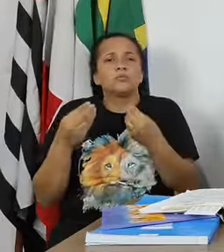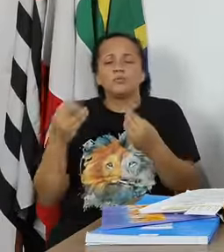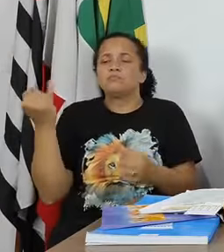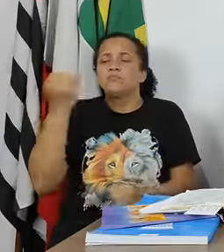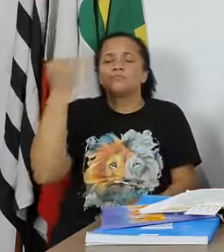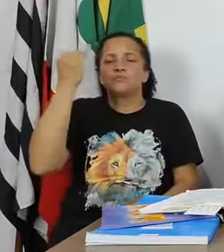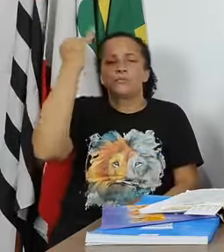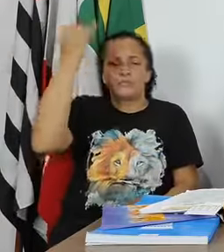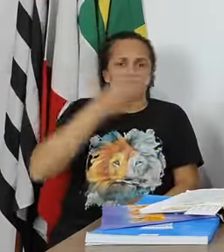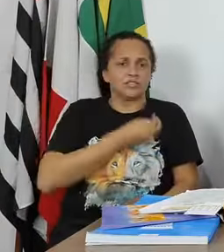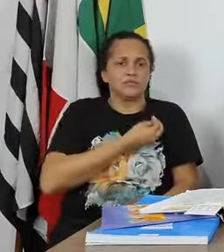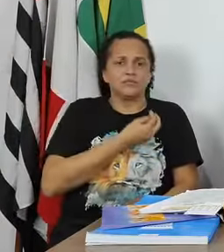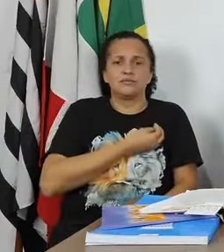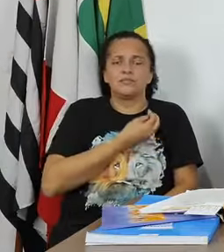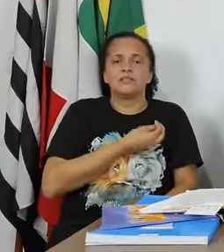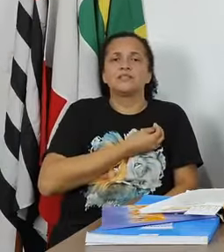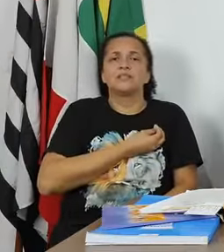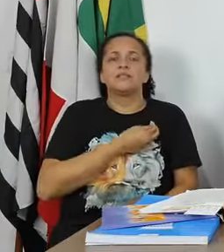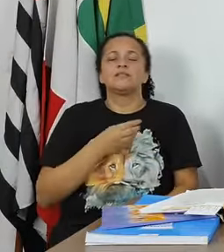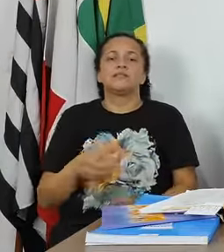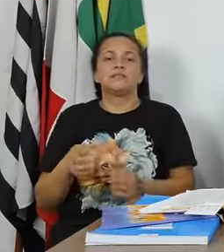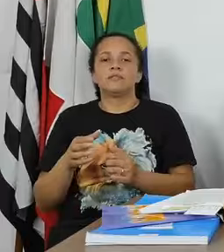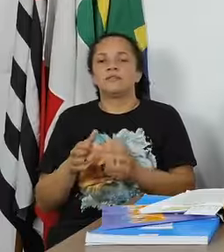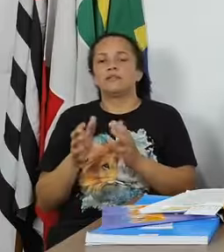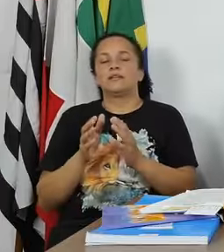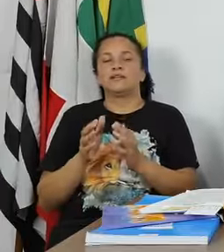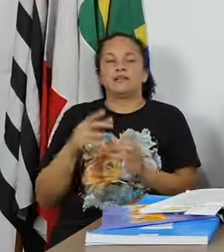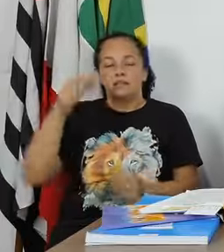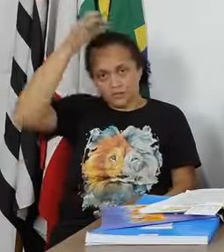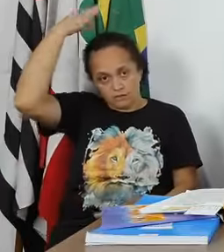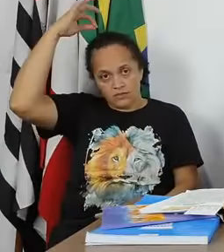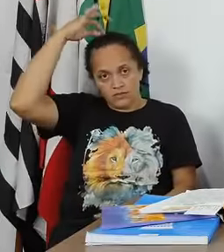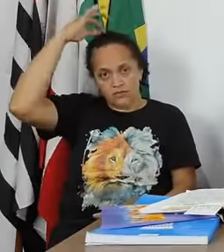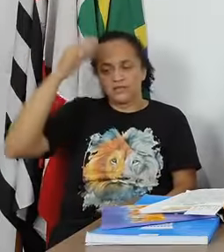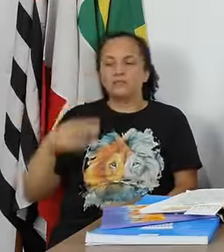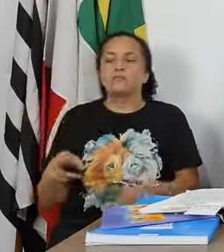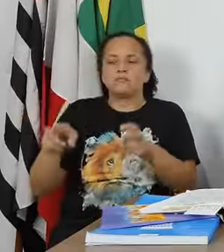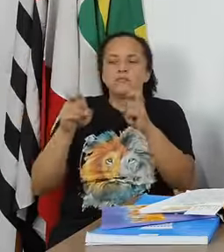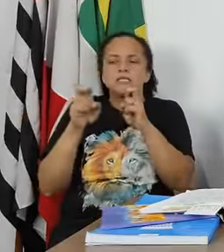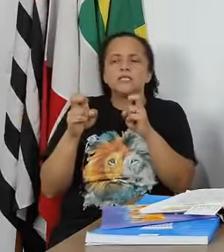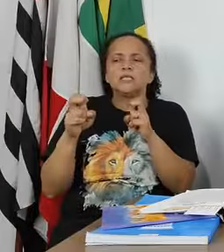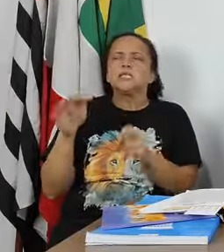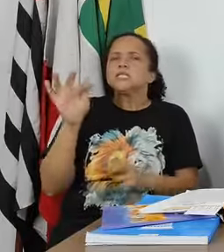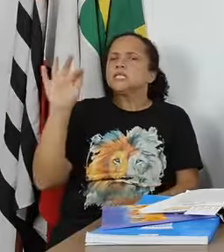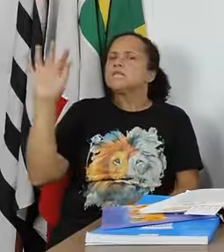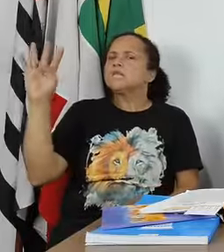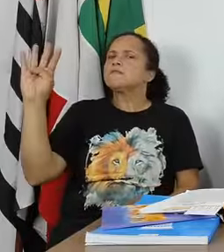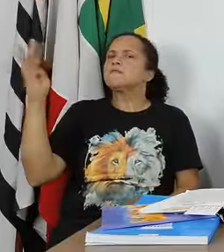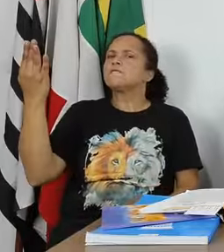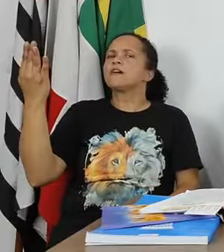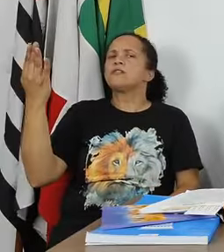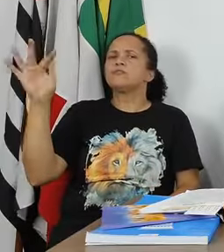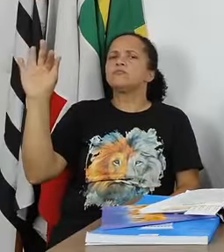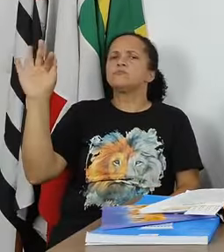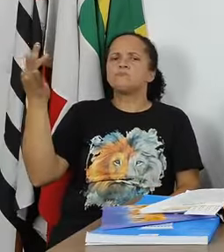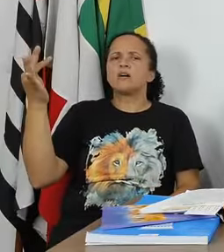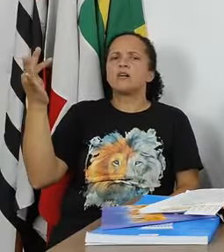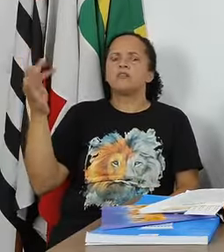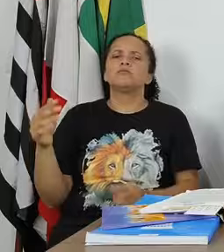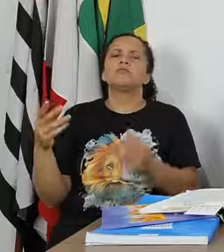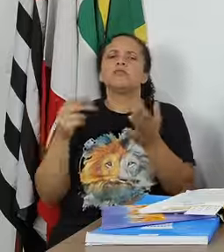principais qualidades de um cristão maduro é discernir o falso do verdadeiro. Isso através da relação com o Espírito